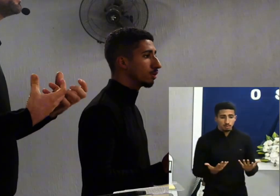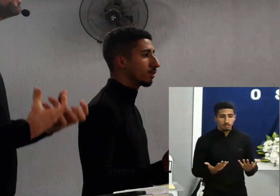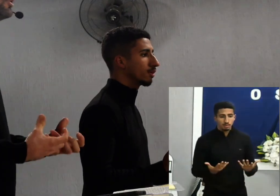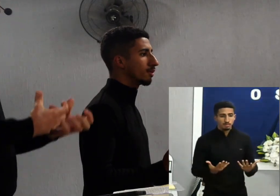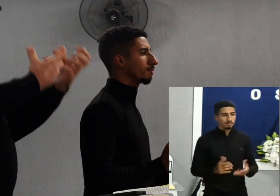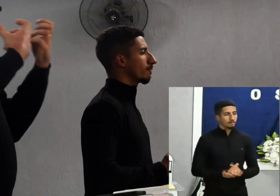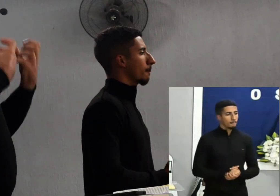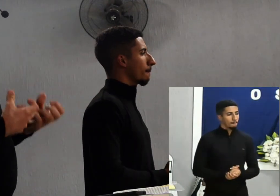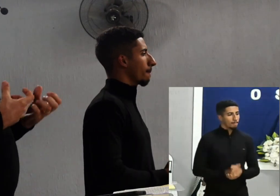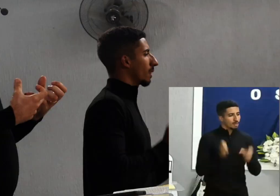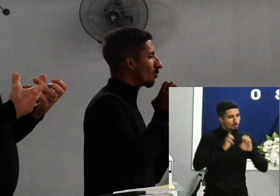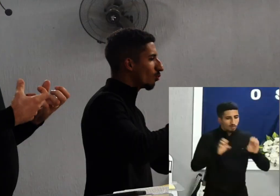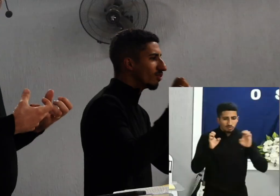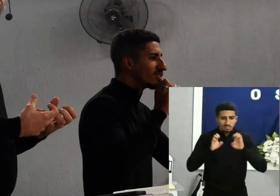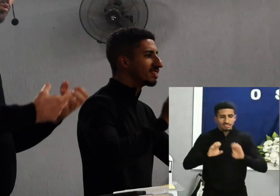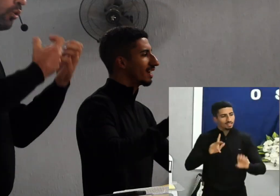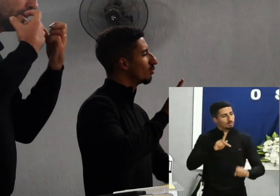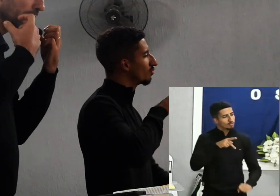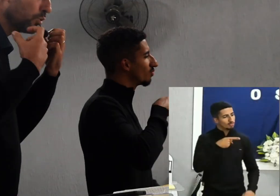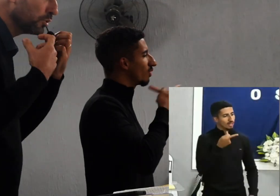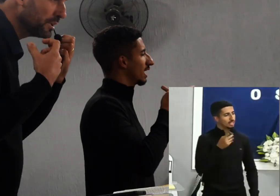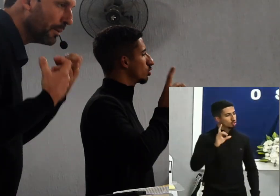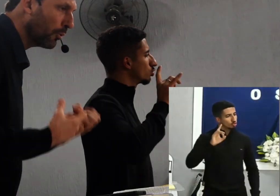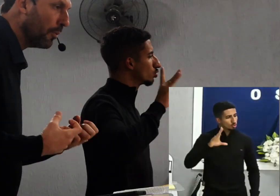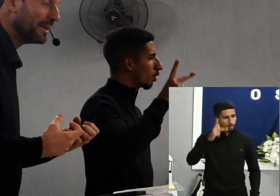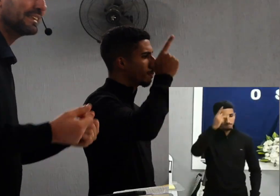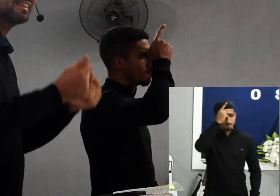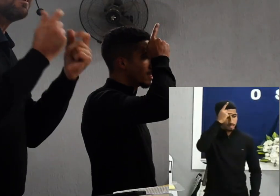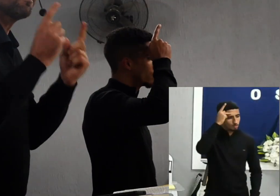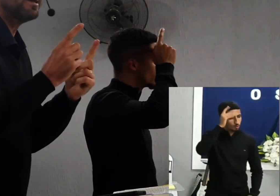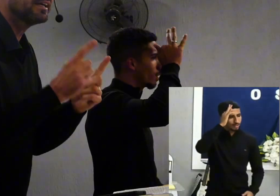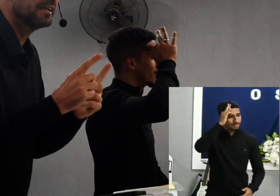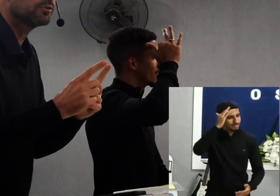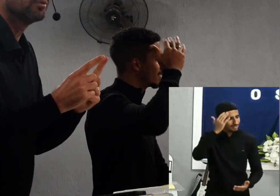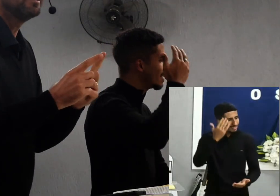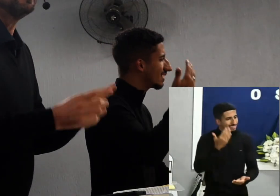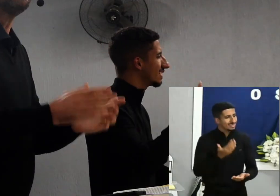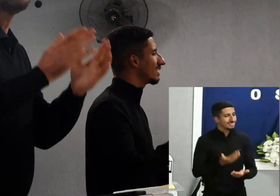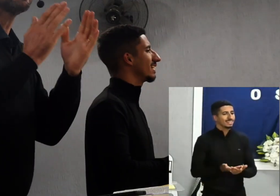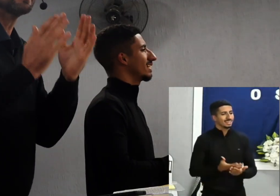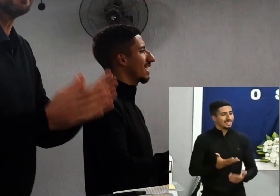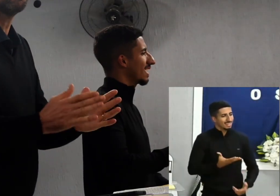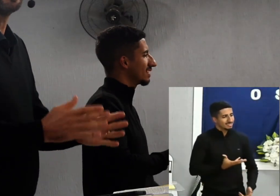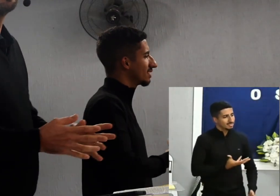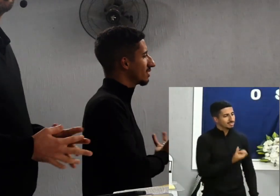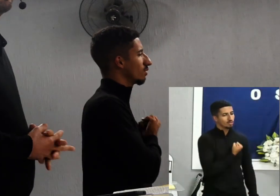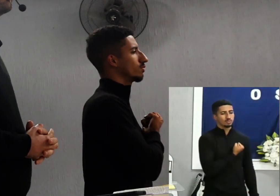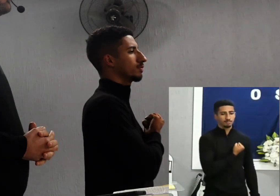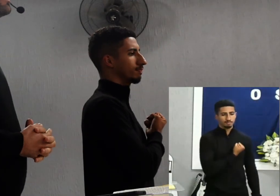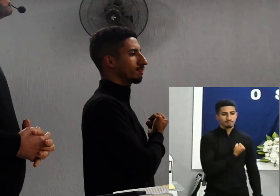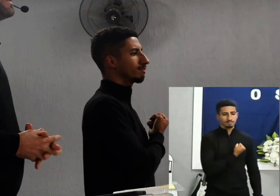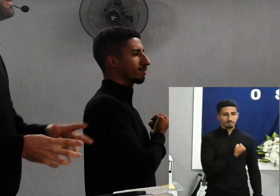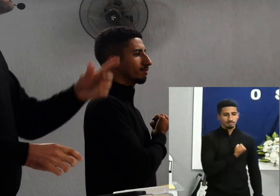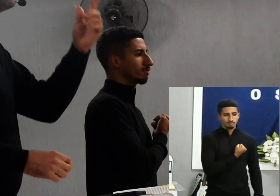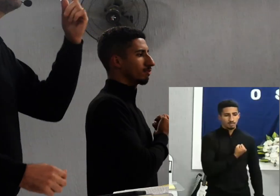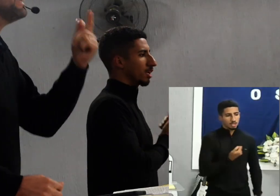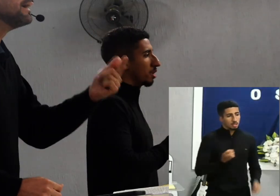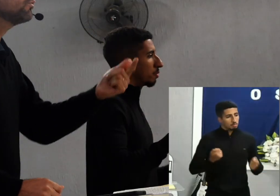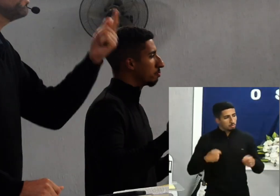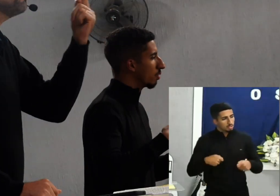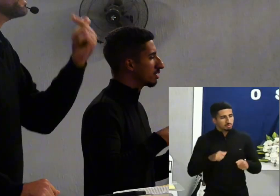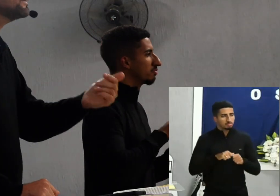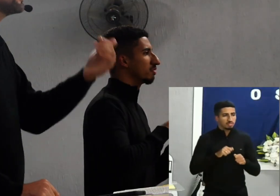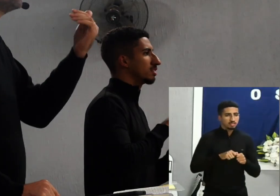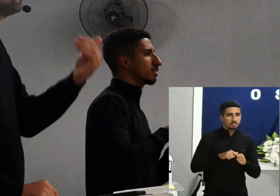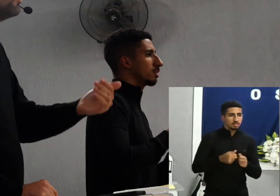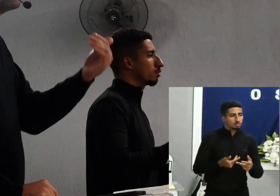entende que tem justiça própria, com toda a sua justiça própria, sem fé em Cristo, ele será condenado, até